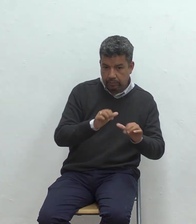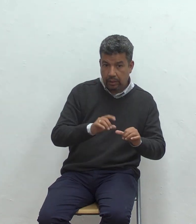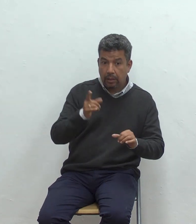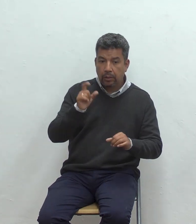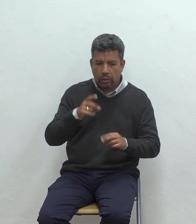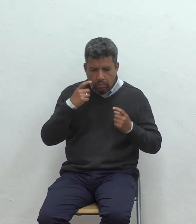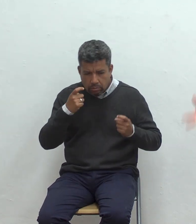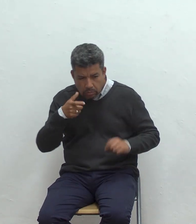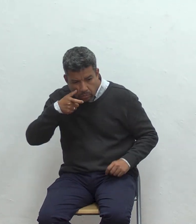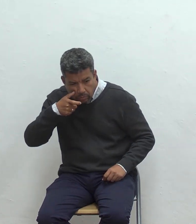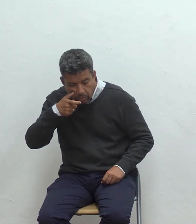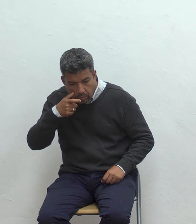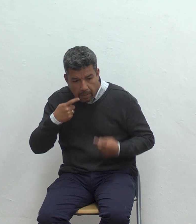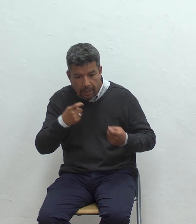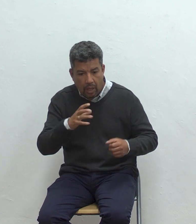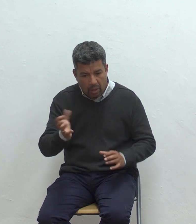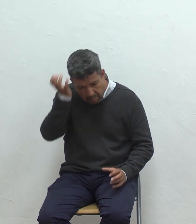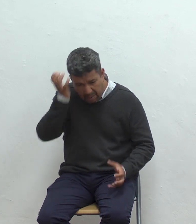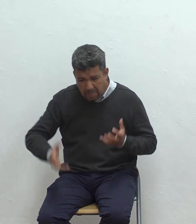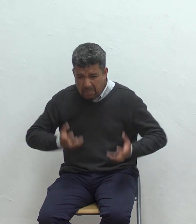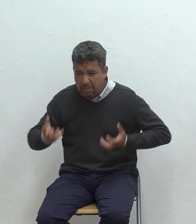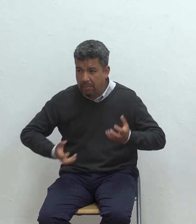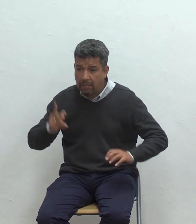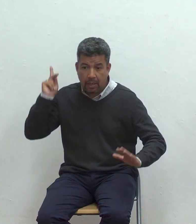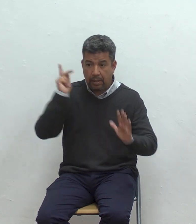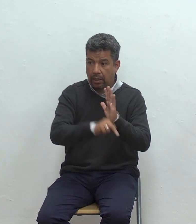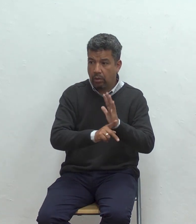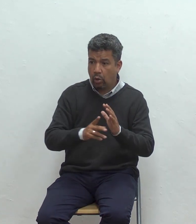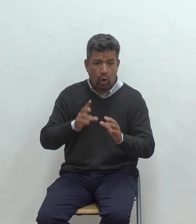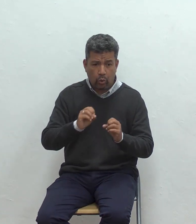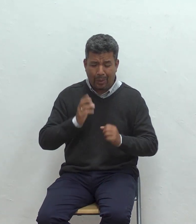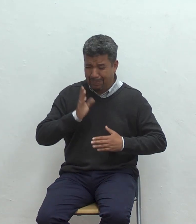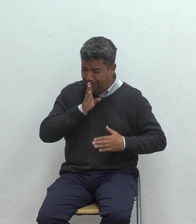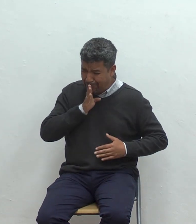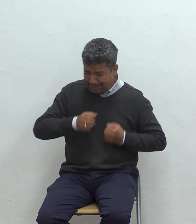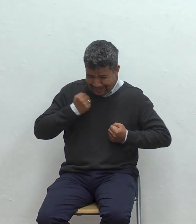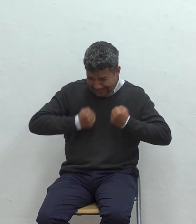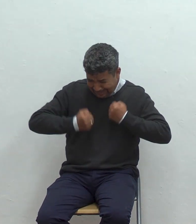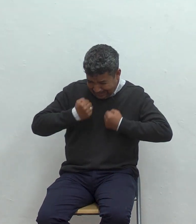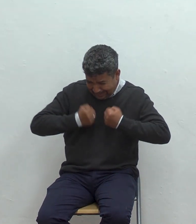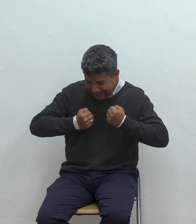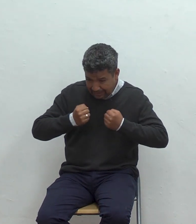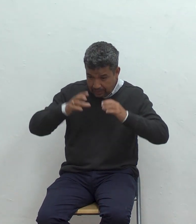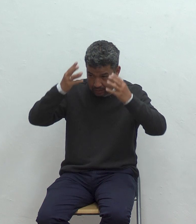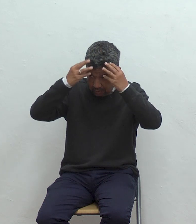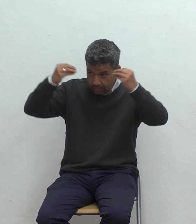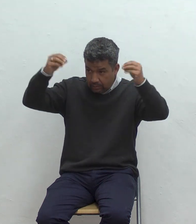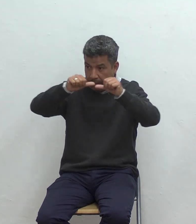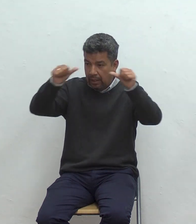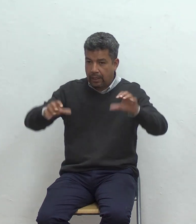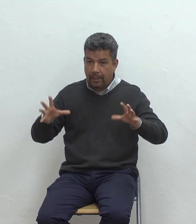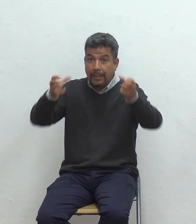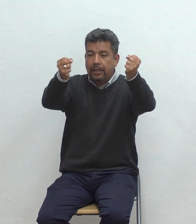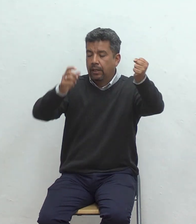sorprendía pecando, el que lo sorprendía pecando cogía las piedras y empezaba a correr detrás para matarlo, y el otro salía corriendo y se agarraba rápido de los cuernos del altar y ya